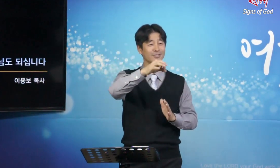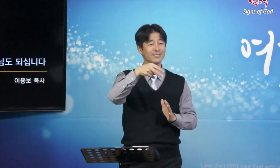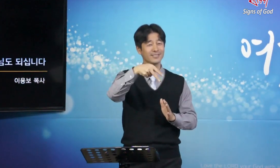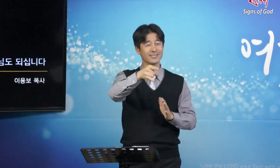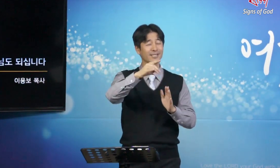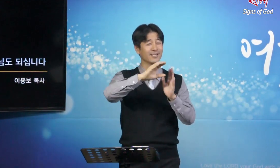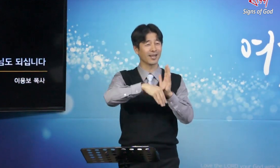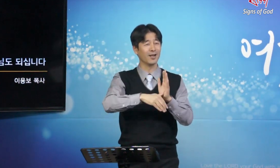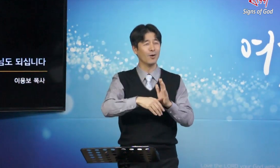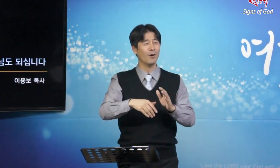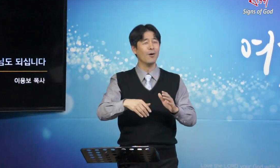중세시대에